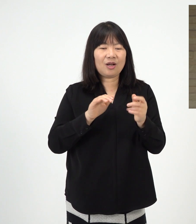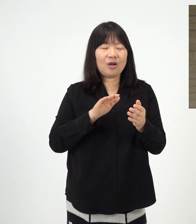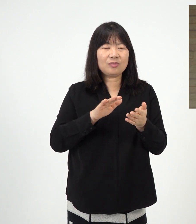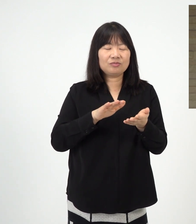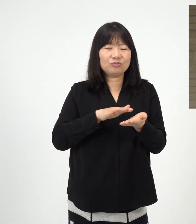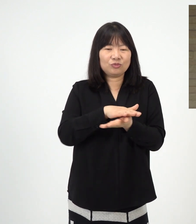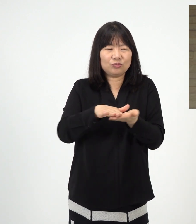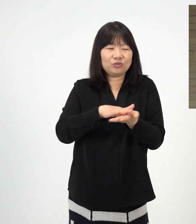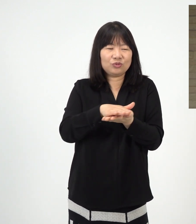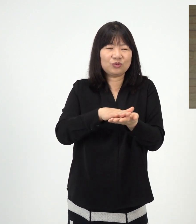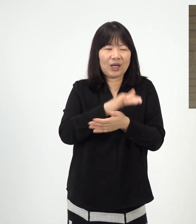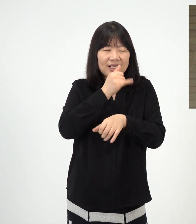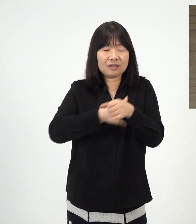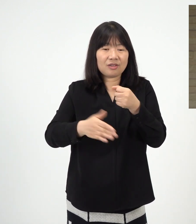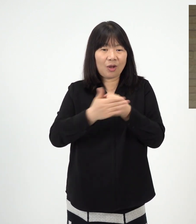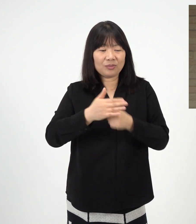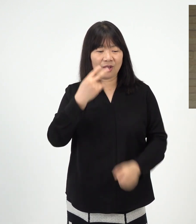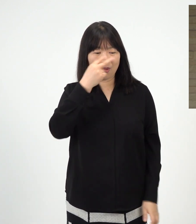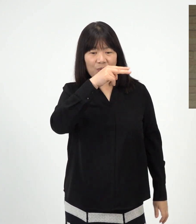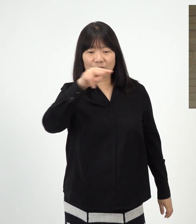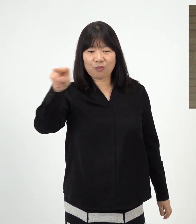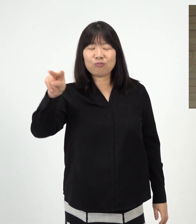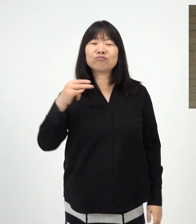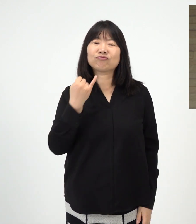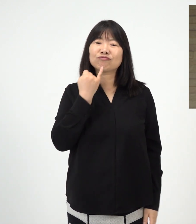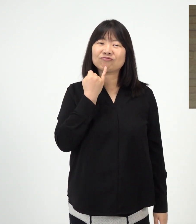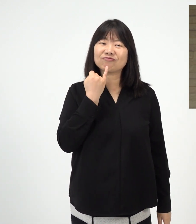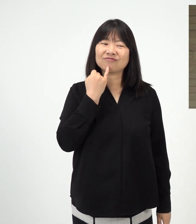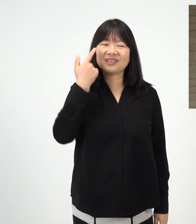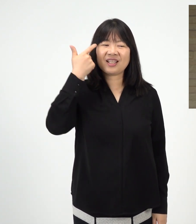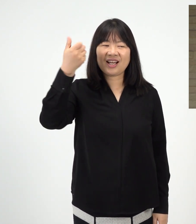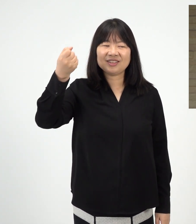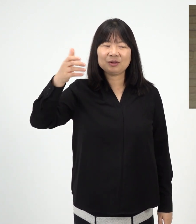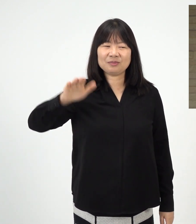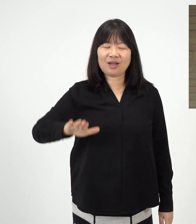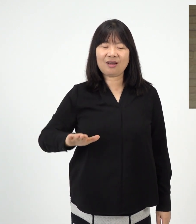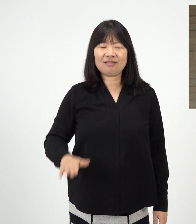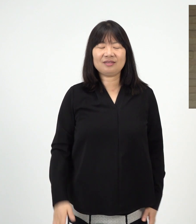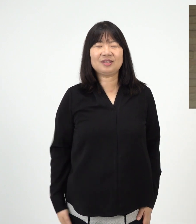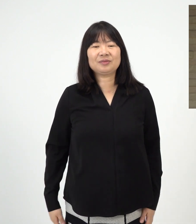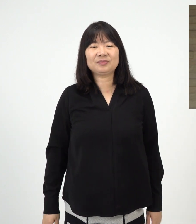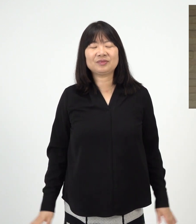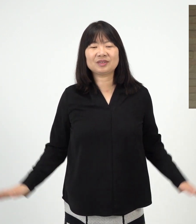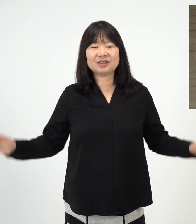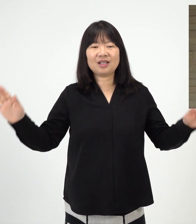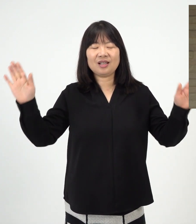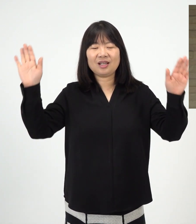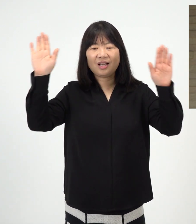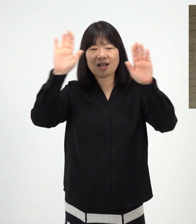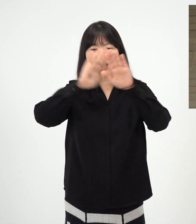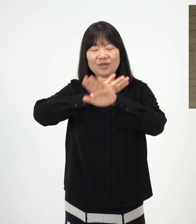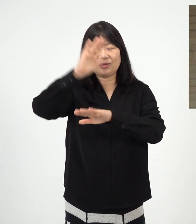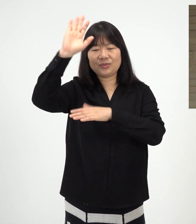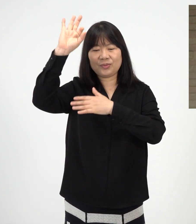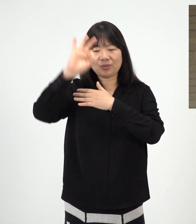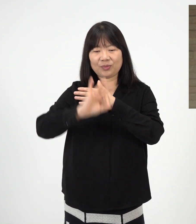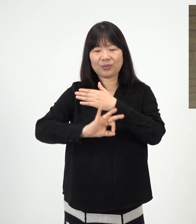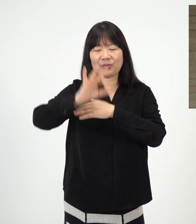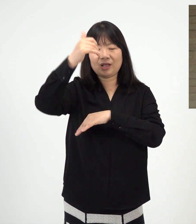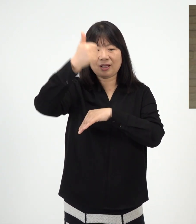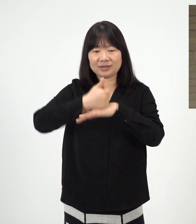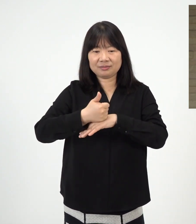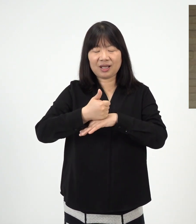그냥 보기도 좋게 보이고 그런가 보다 하지만 하루의 끝인